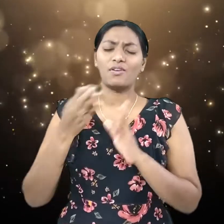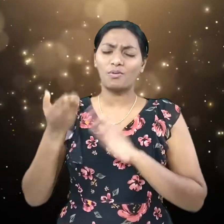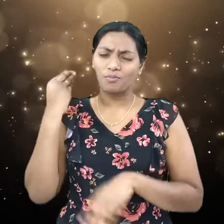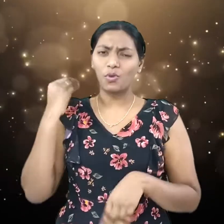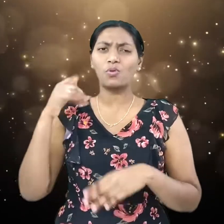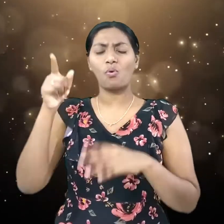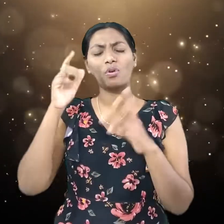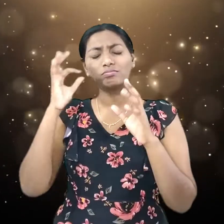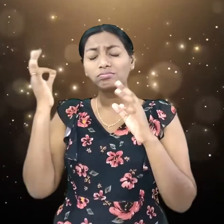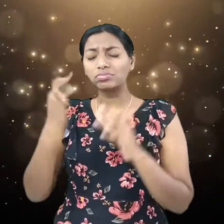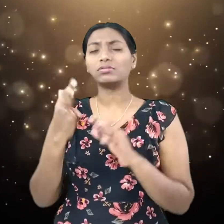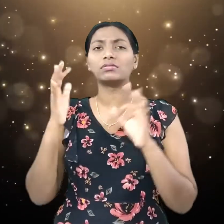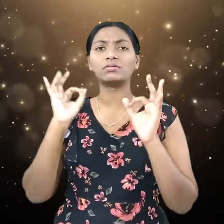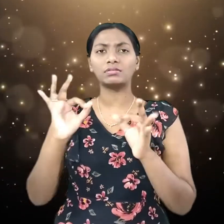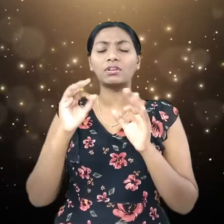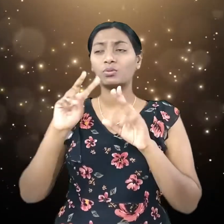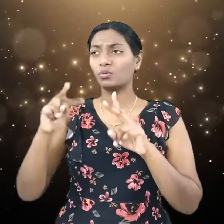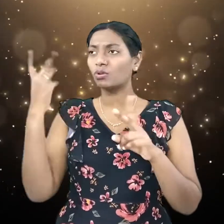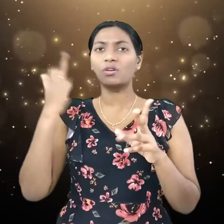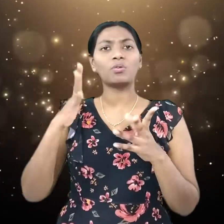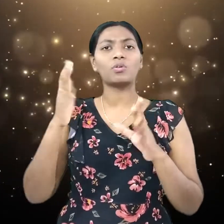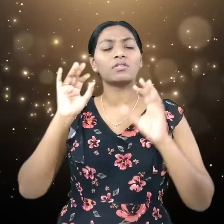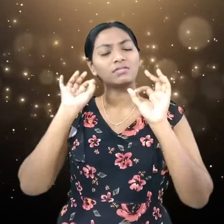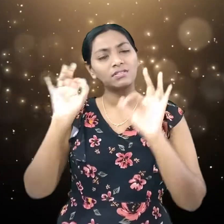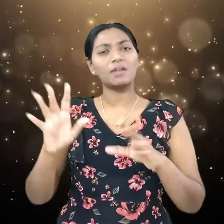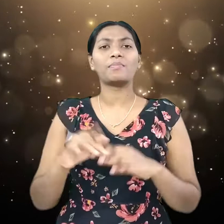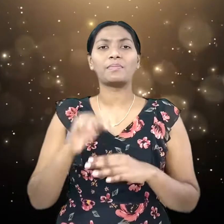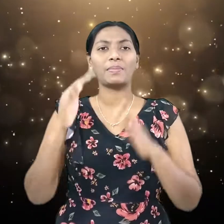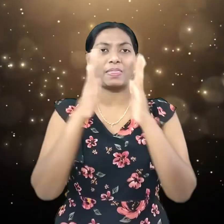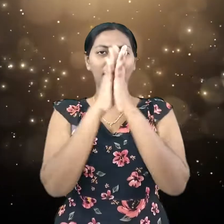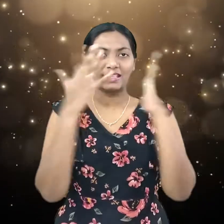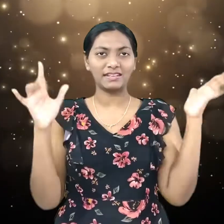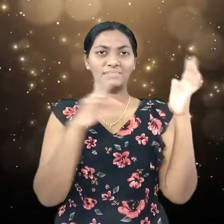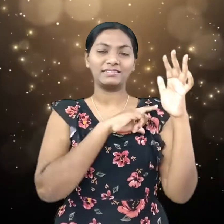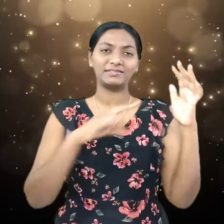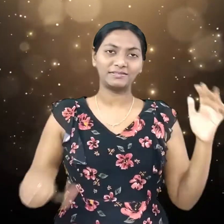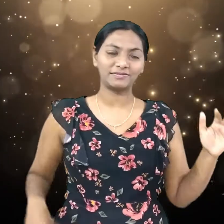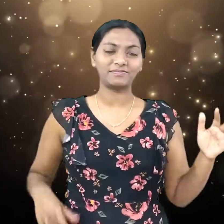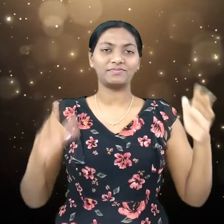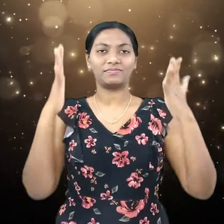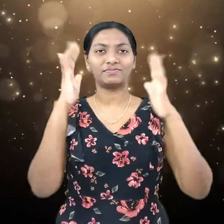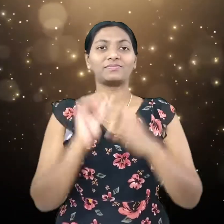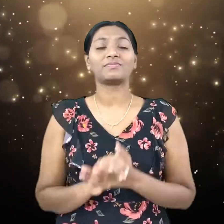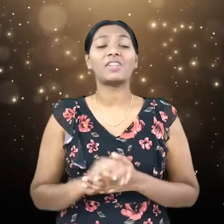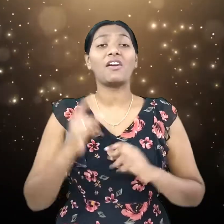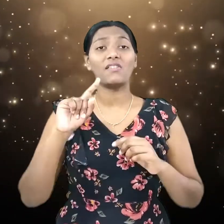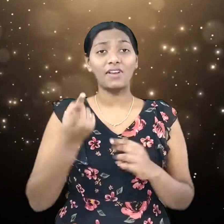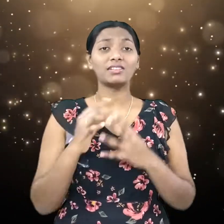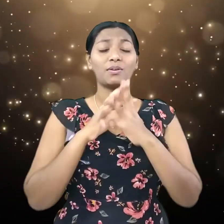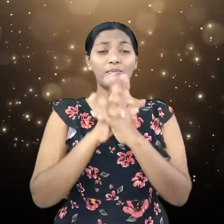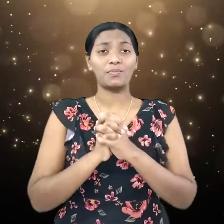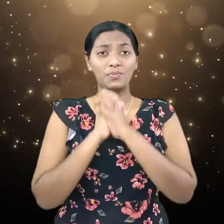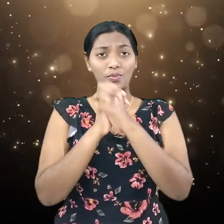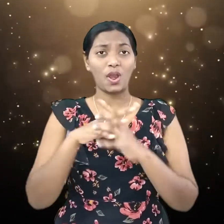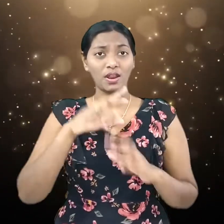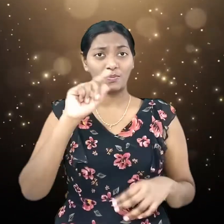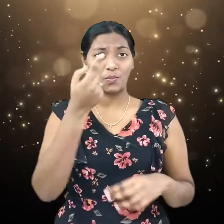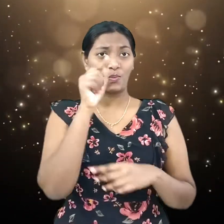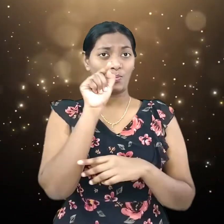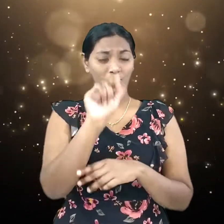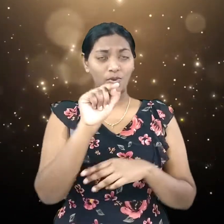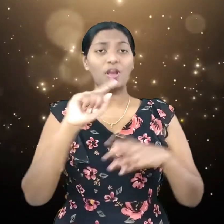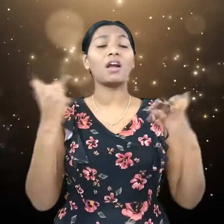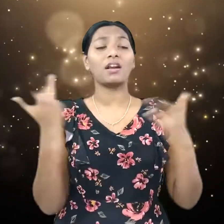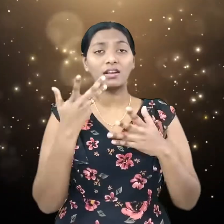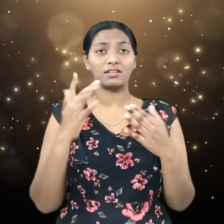पिता हो, आप अद्भुत हो, आपके जैसा कोई नहीं। धन्यवाद देते हैं, हालेलुया, प्रेज द लॉर्ड। आज का हमारा पहला प्रेयर पॉइंट हम खोल